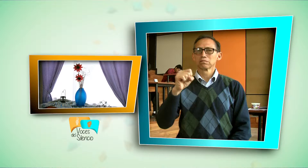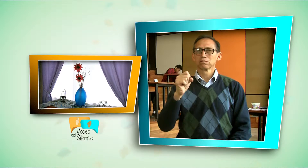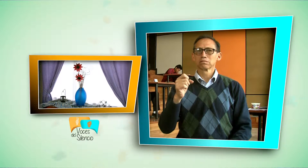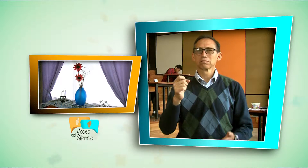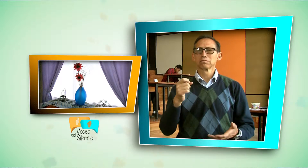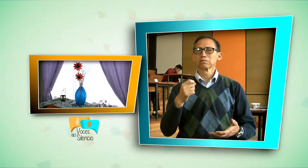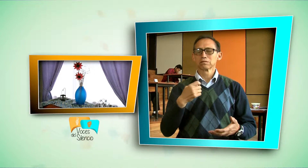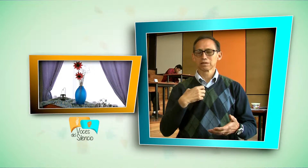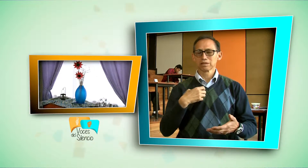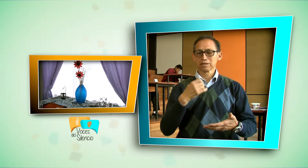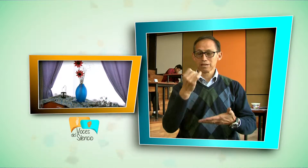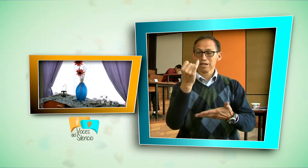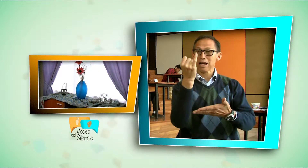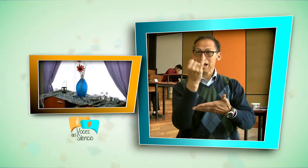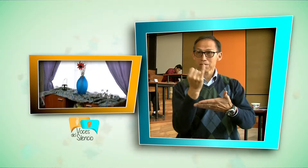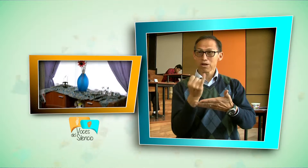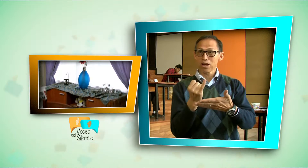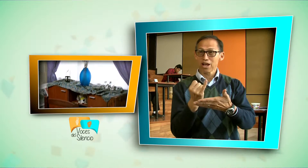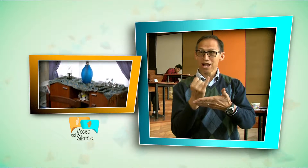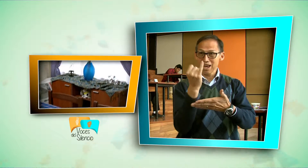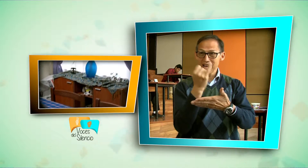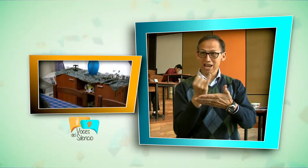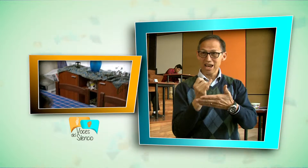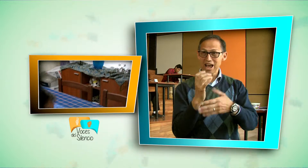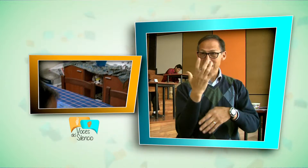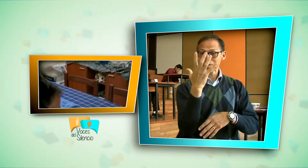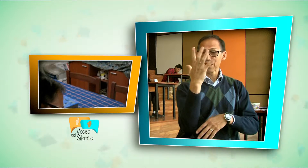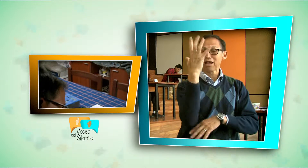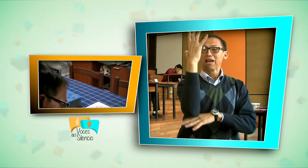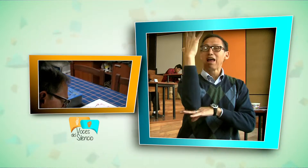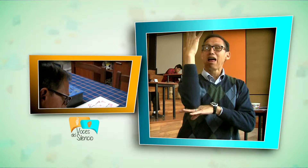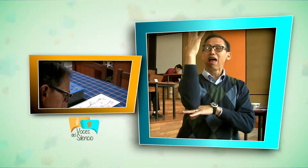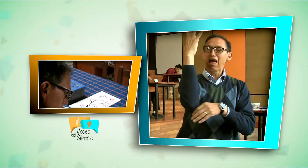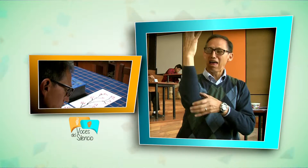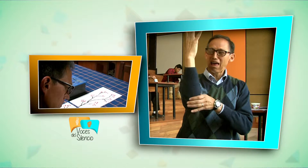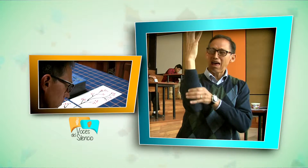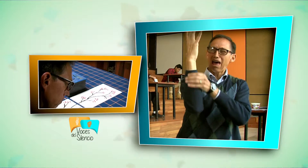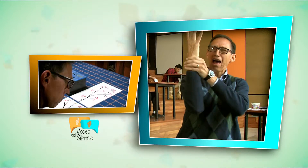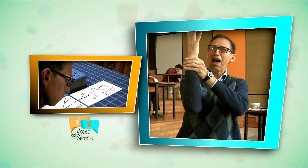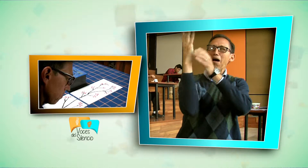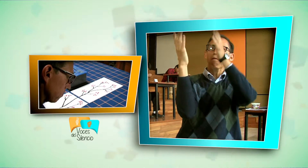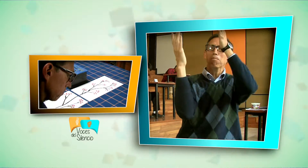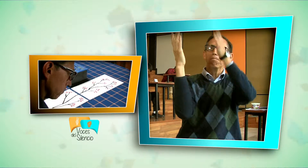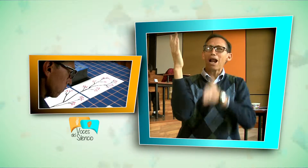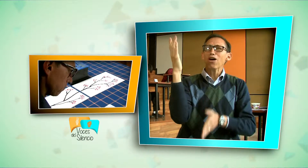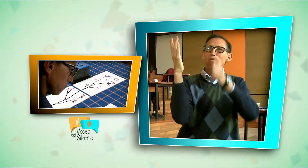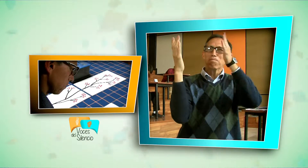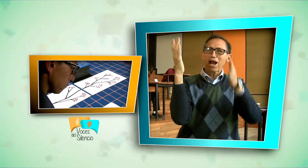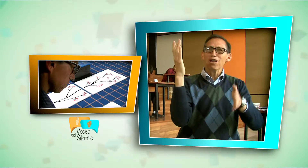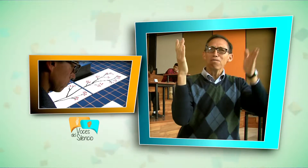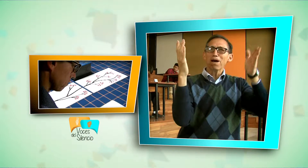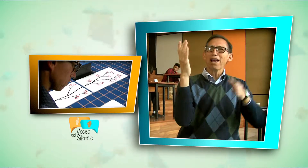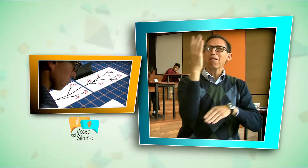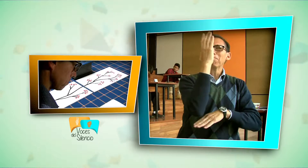Aquí es donde yo dibujo lo que más me gusta. Los árboles con sus raíces, todos los